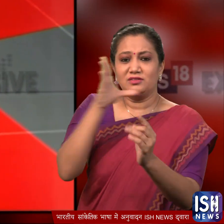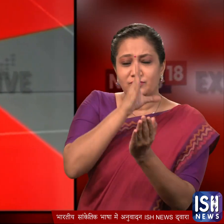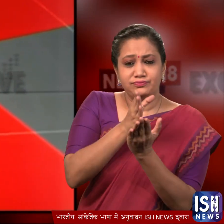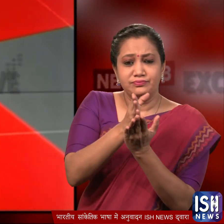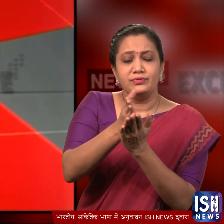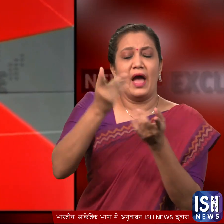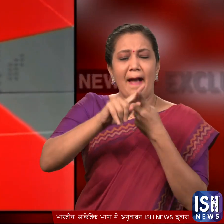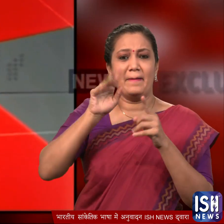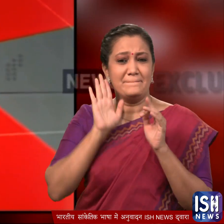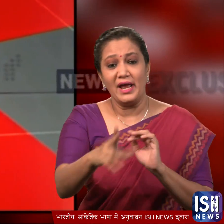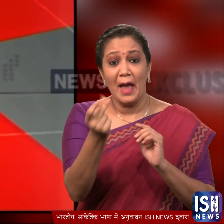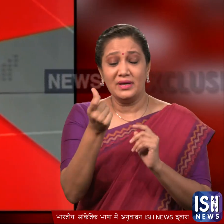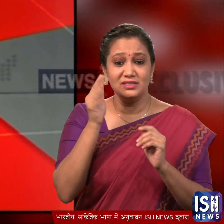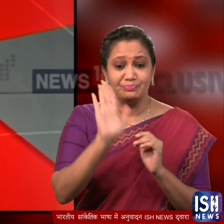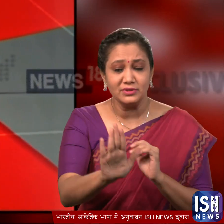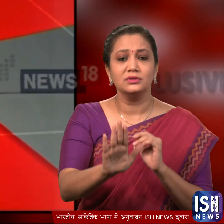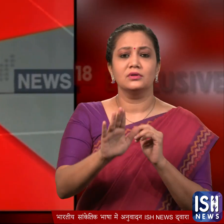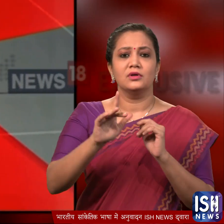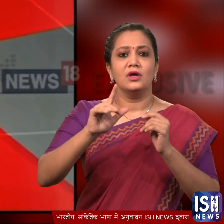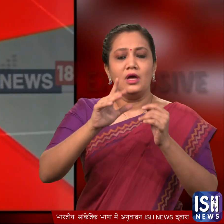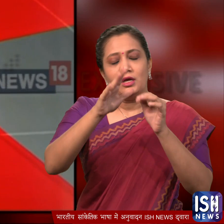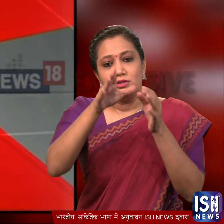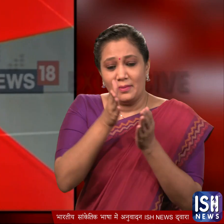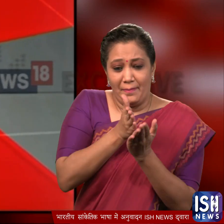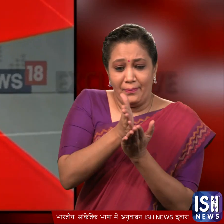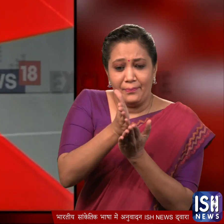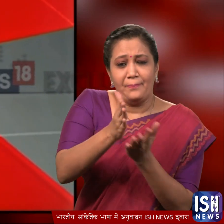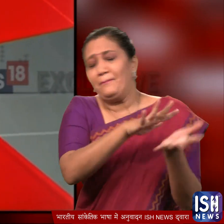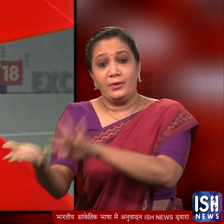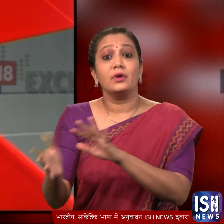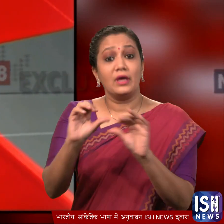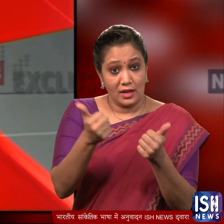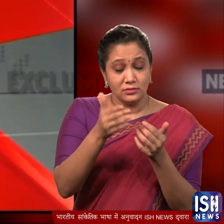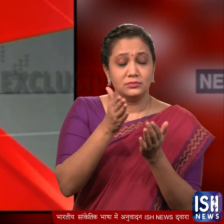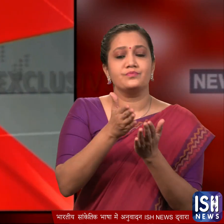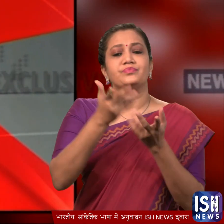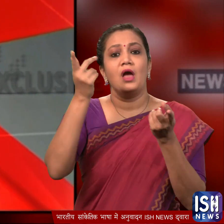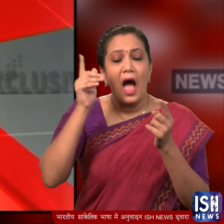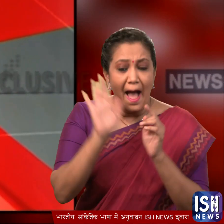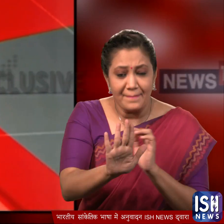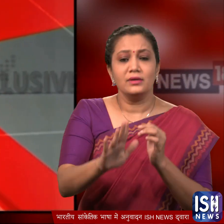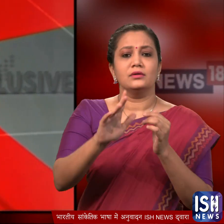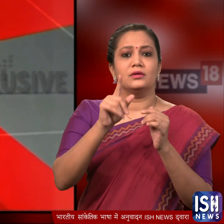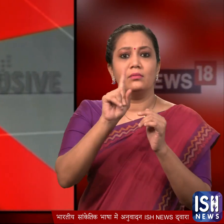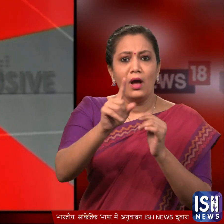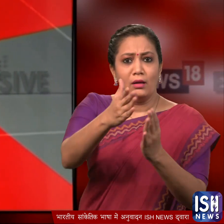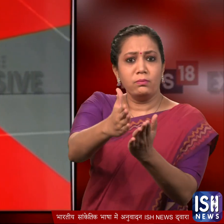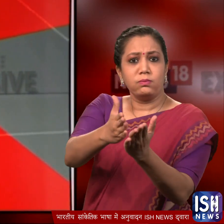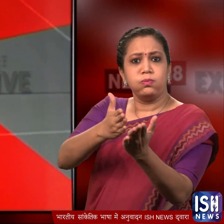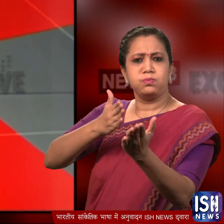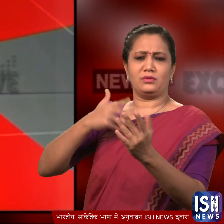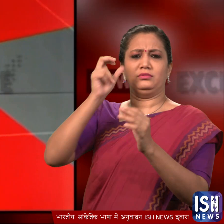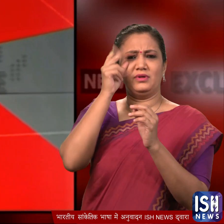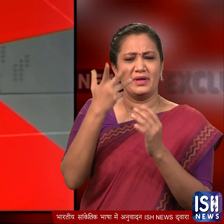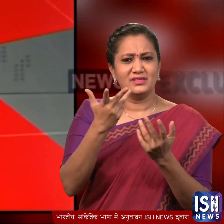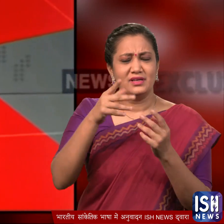से दौड़ती ट्रेन में इमरजेंसी ब्रेक लगे तो ट्रेन के डिब्बे पटरी से उतरने का खतरा होता है, लेकिन इमरजेंसी ब्रेक लगाने के बाद ट्रेन उल्टी